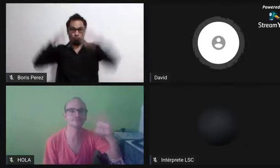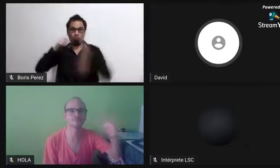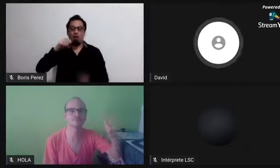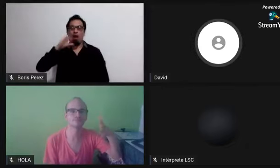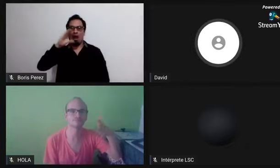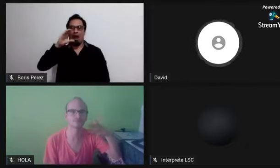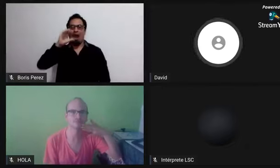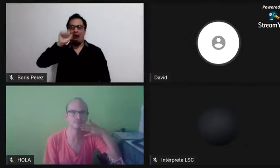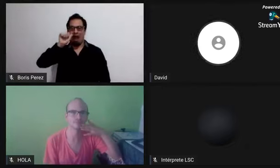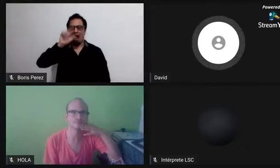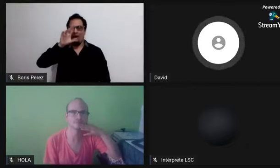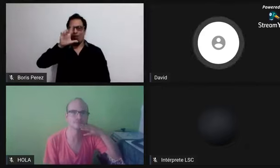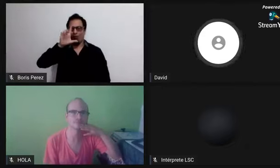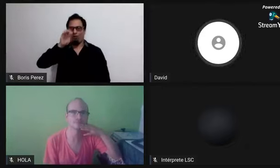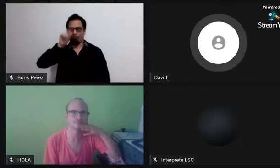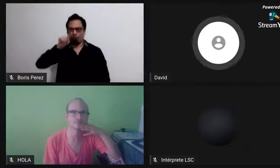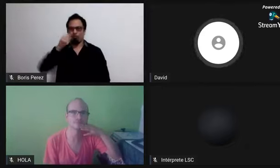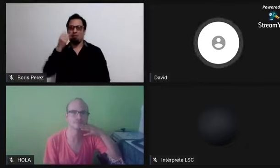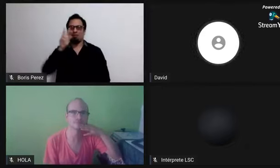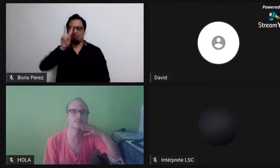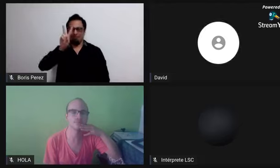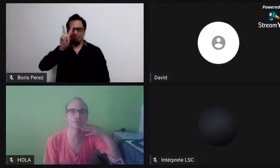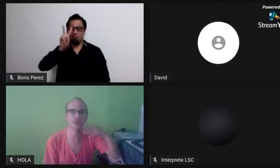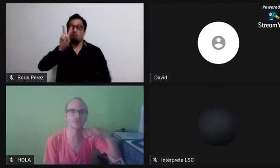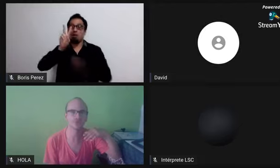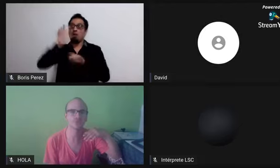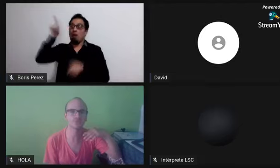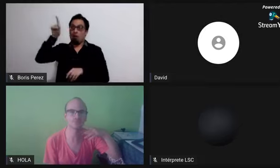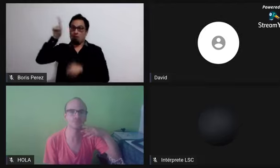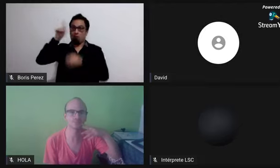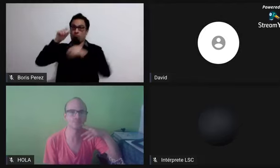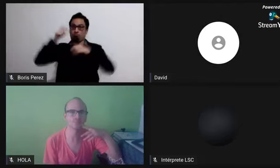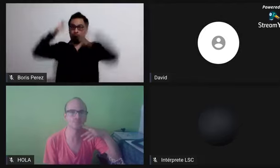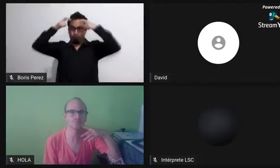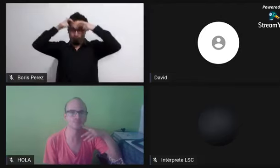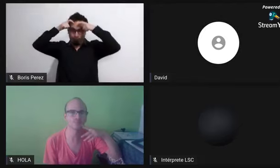en ese momento en España